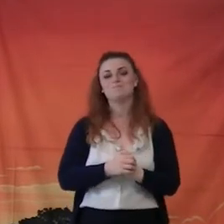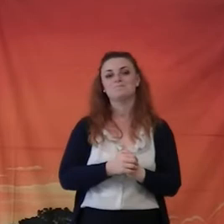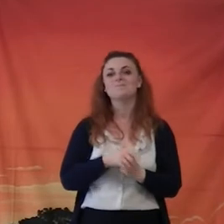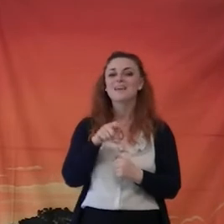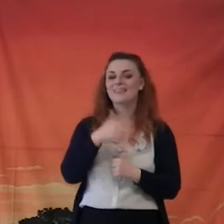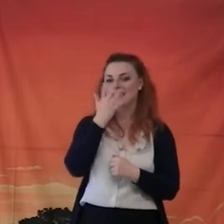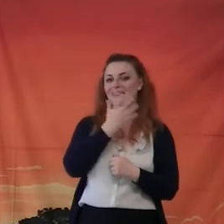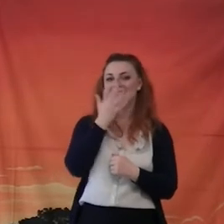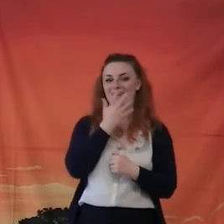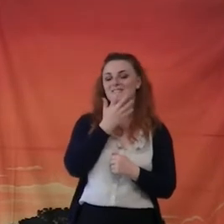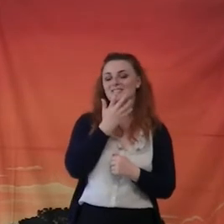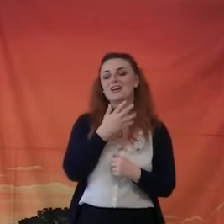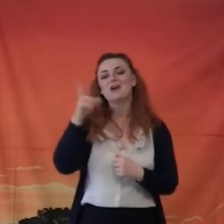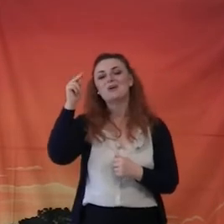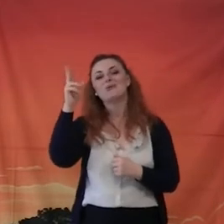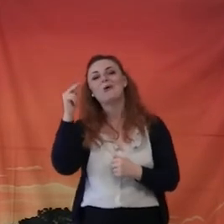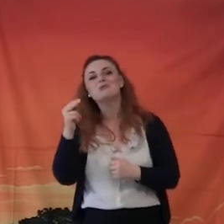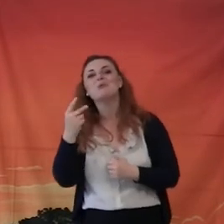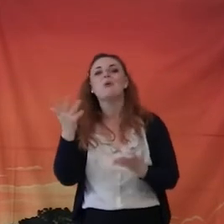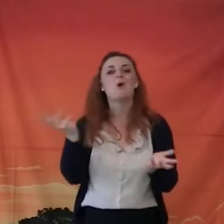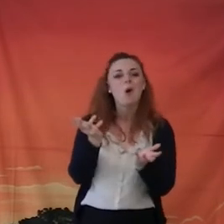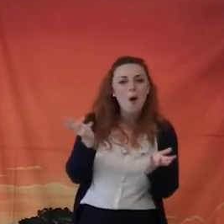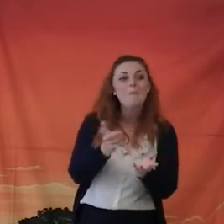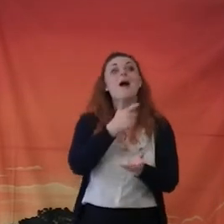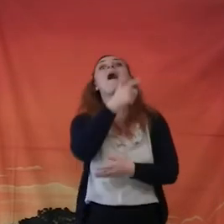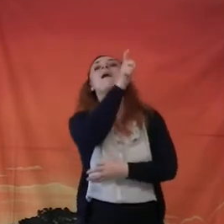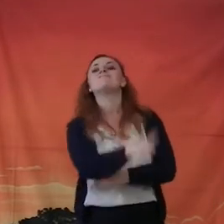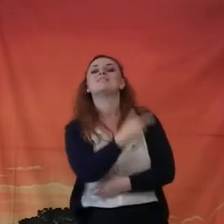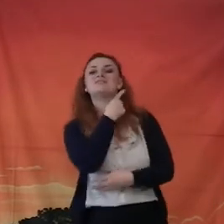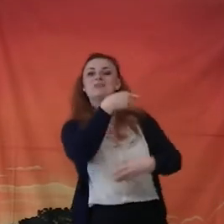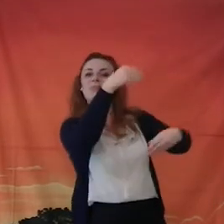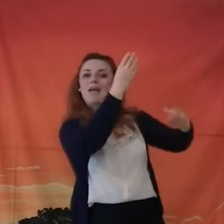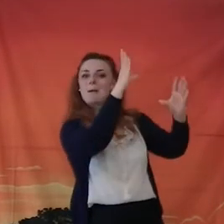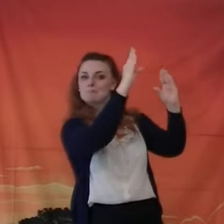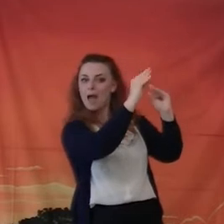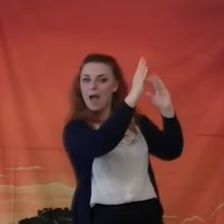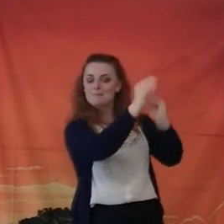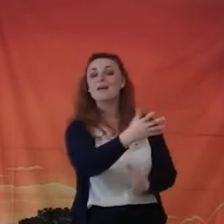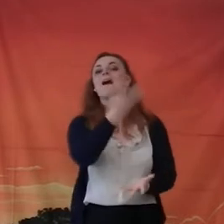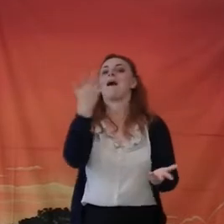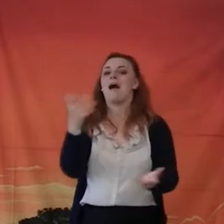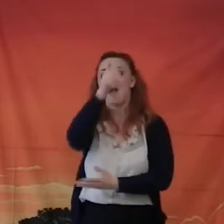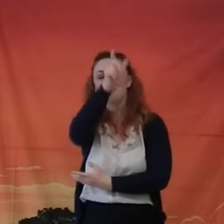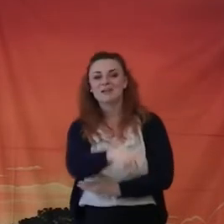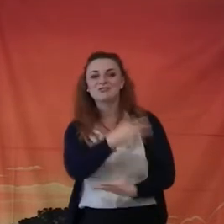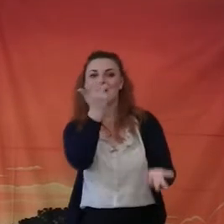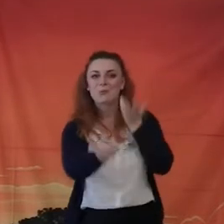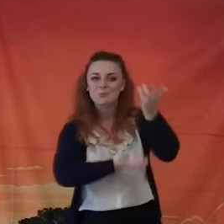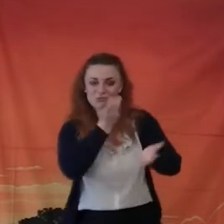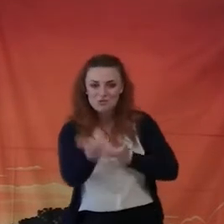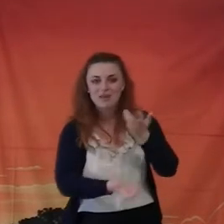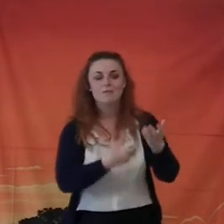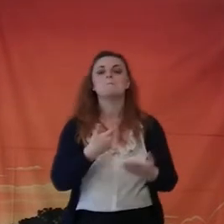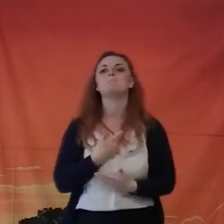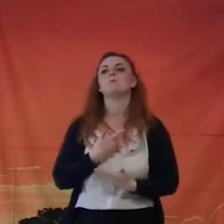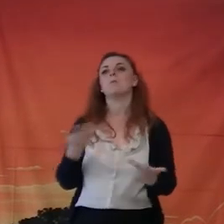come quelli della cucina, quelli dei puppets, ci conoscono così. Quindi per noi è stato veramente un grande, grande privilegio, e